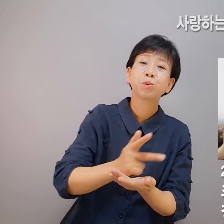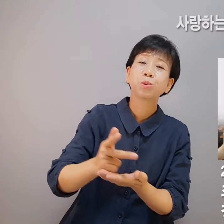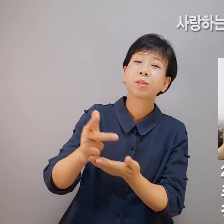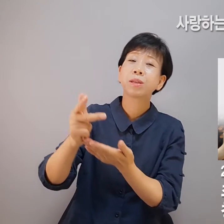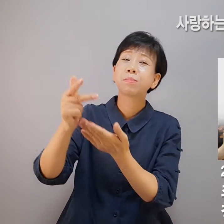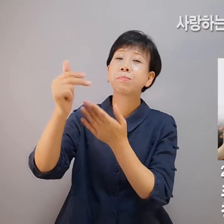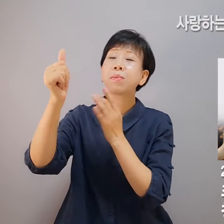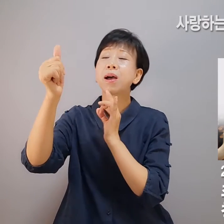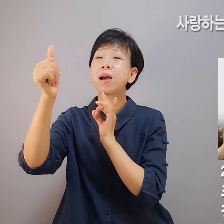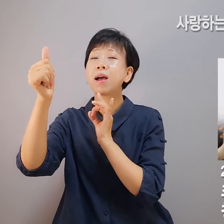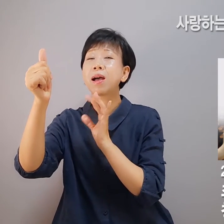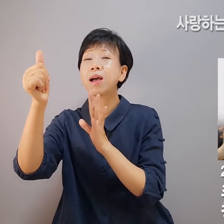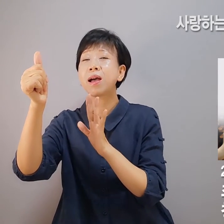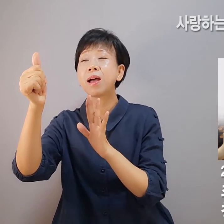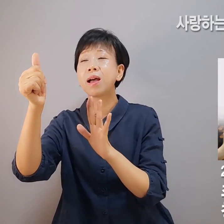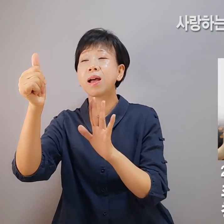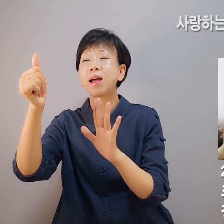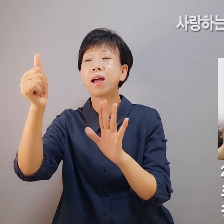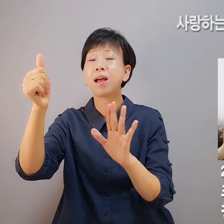주님만